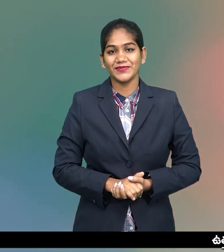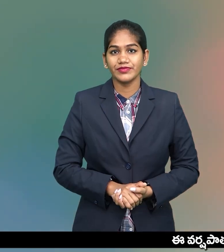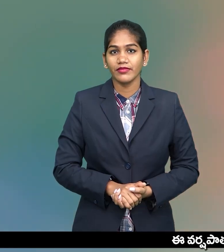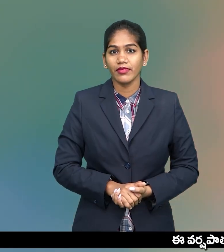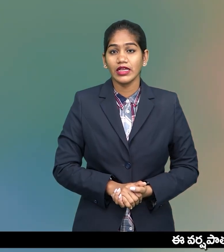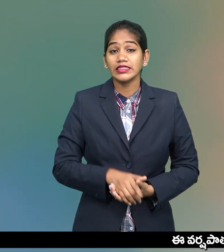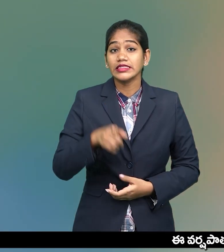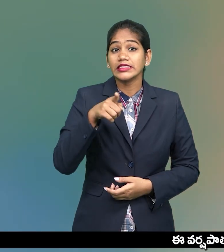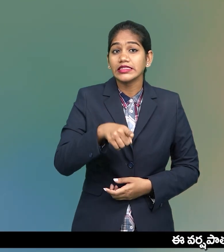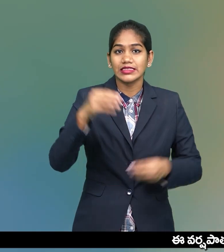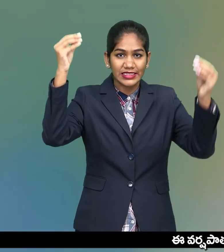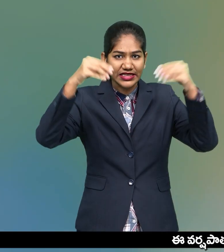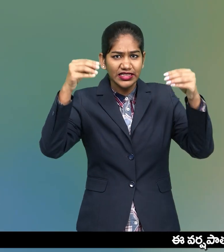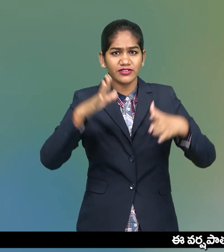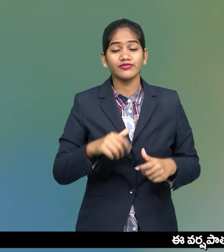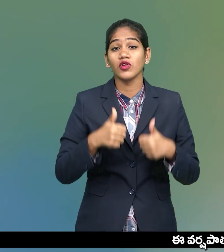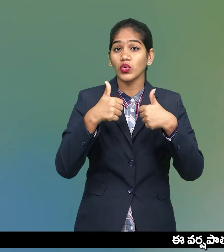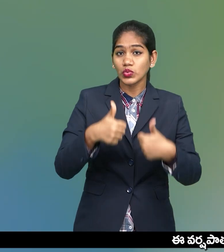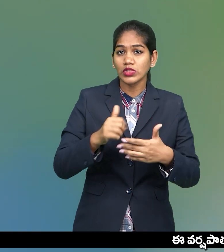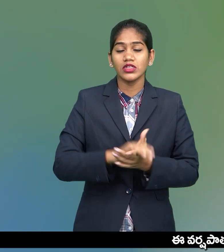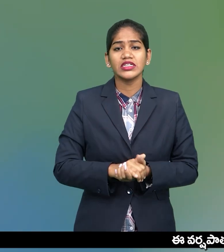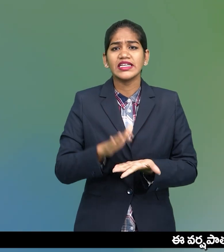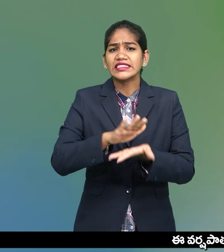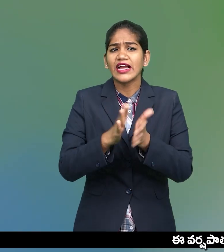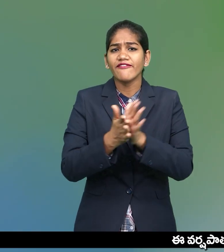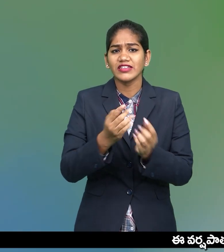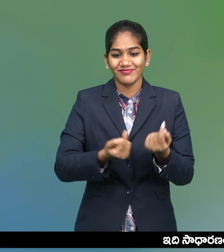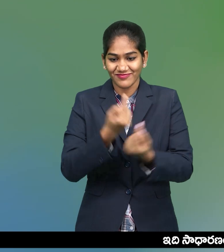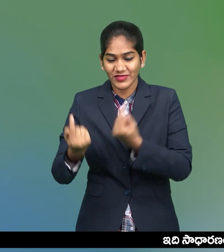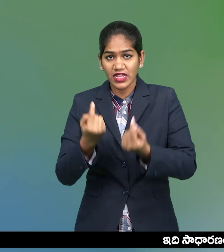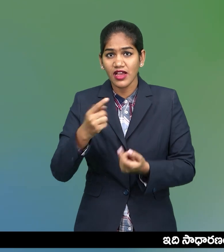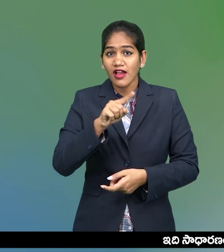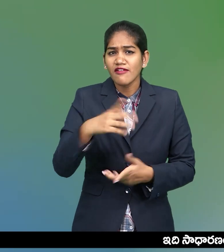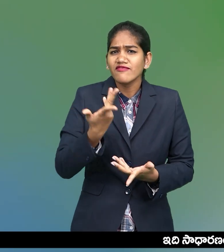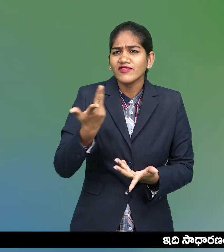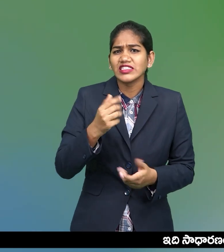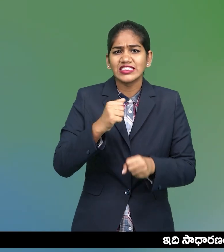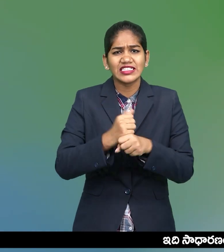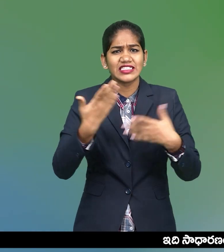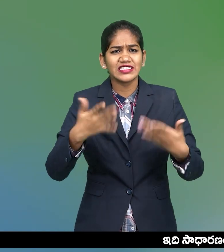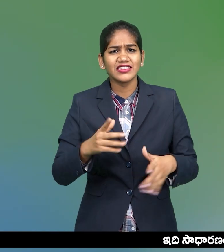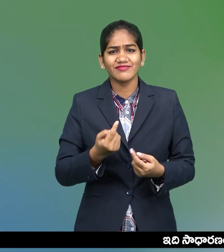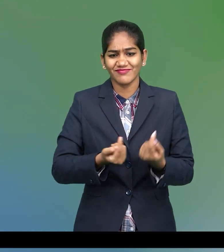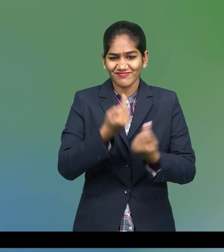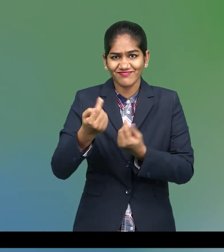ఈ వర్షపాతం గోధుమ పంటకు వరం. ఇది సాధారణంగా సాగు చేయబడుతుంది. రబీ